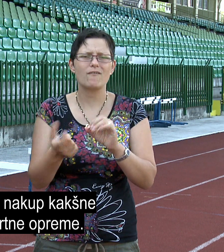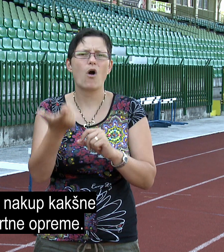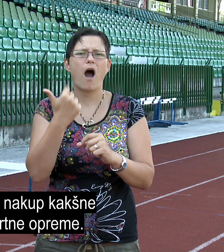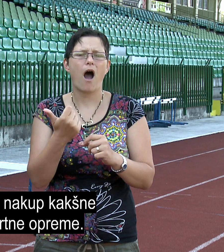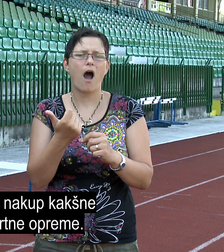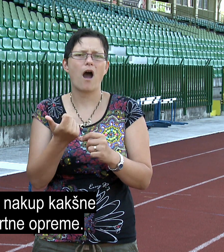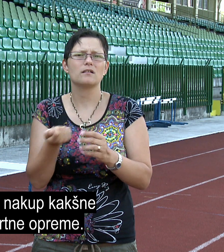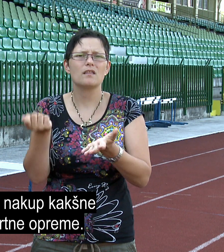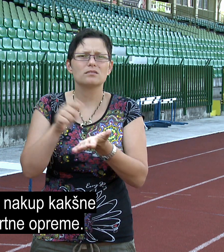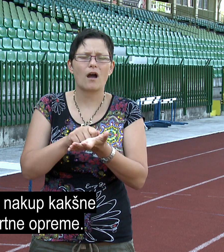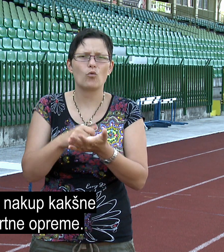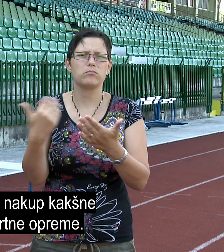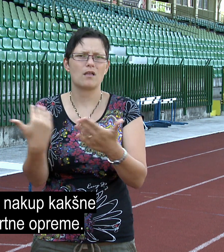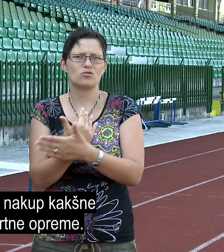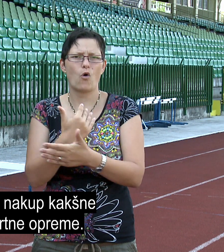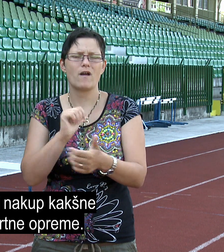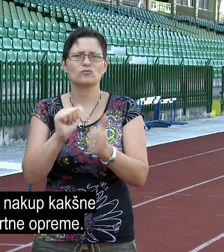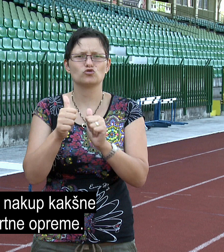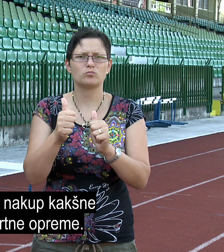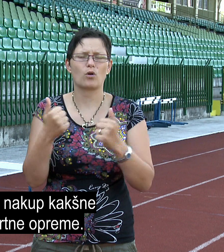kakšne nove športne opreme.